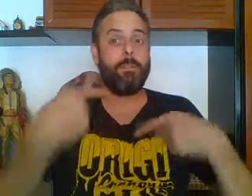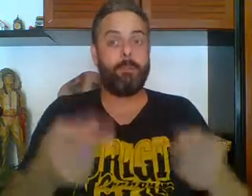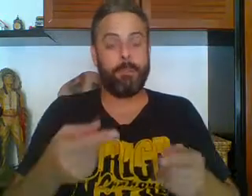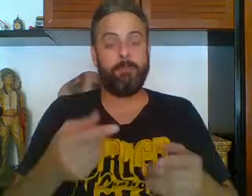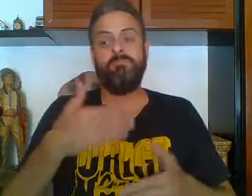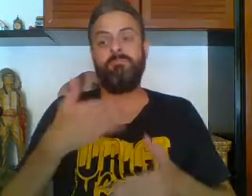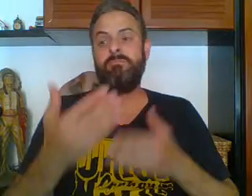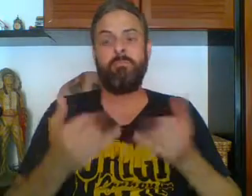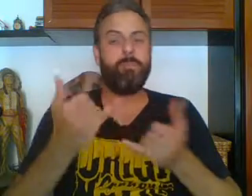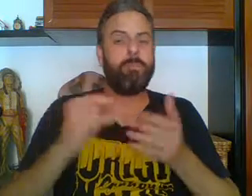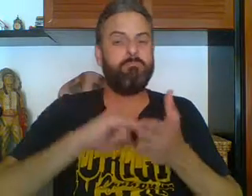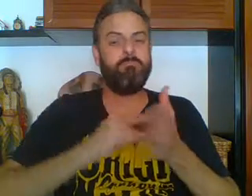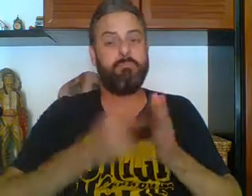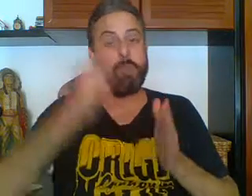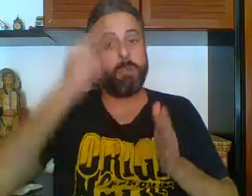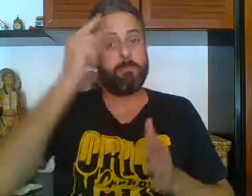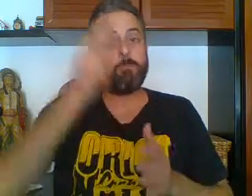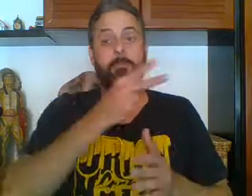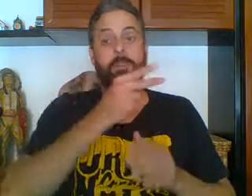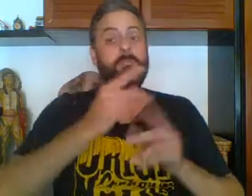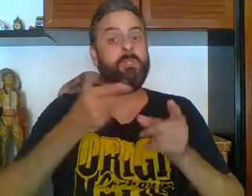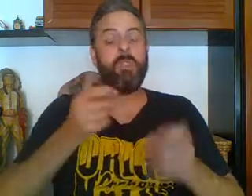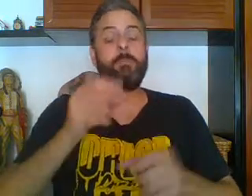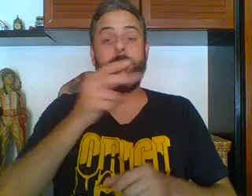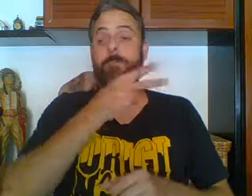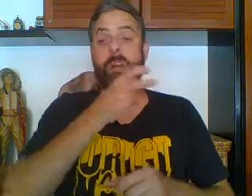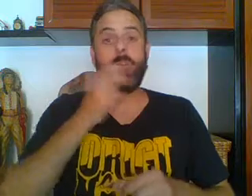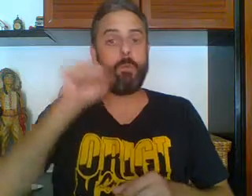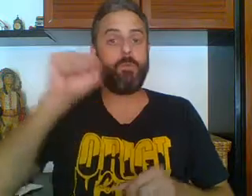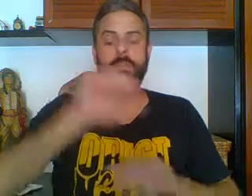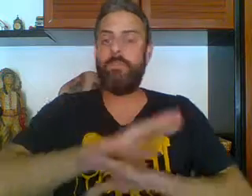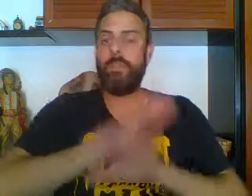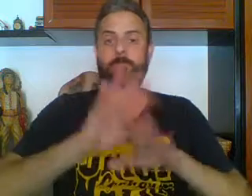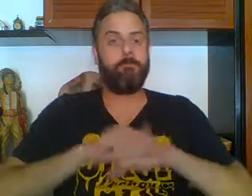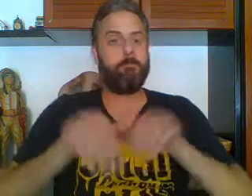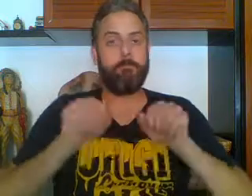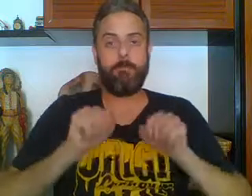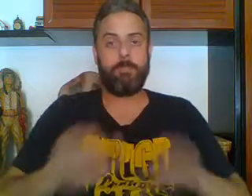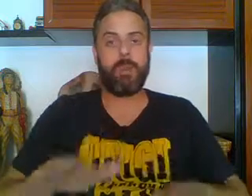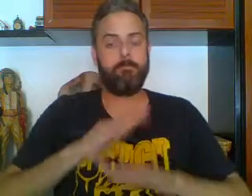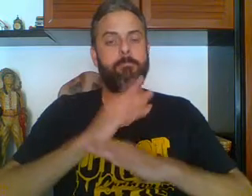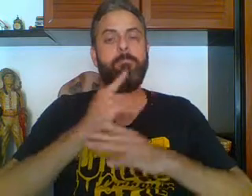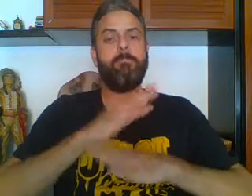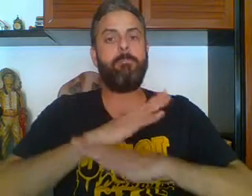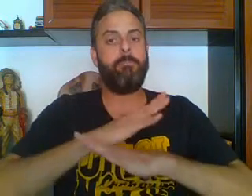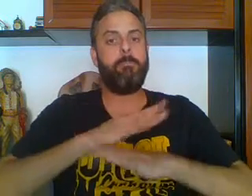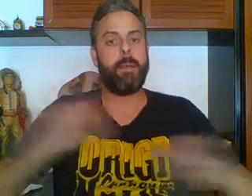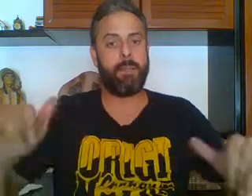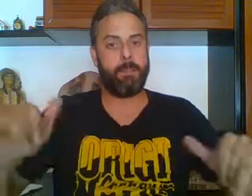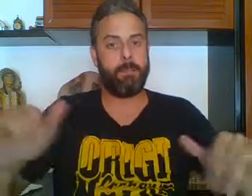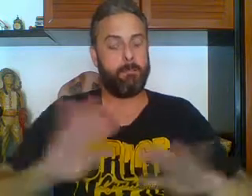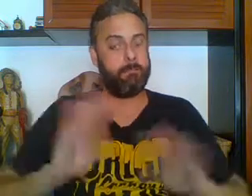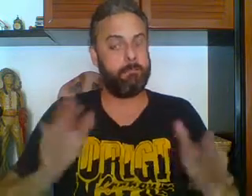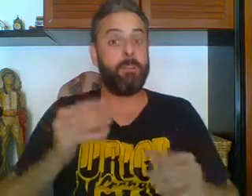esto les quedan a 3 kilómetros para llegar a Arriondas. Y ahí Pedro, ¿no?, es donde se desvía, en lugar de seguir el camino normal, la